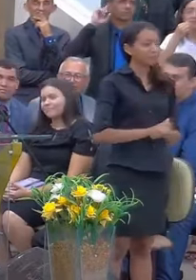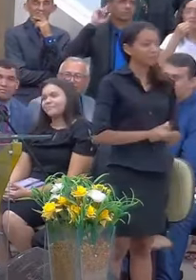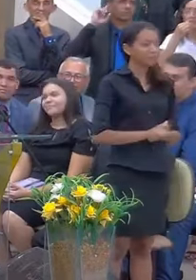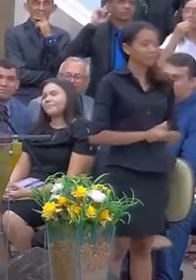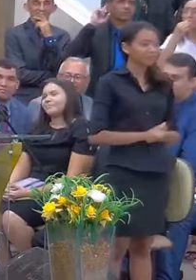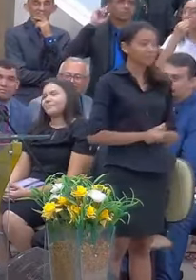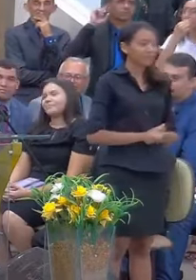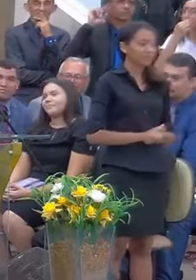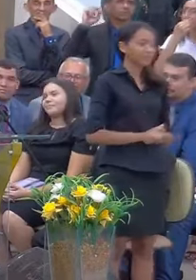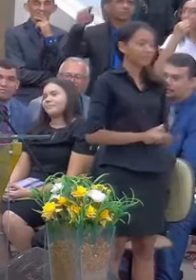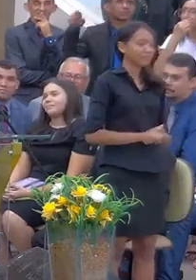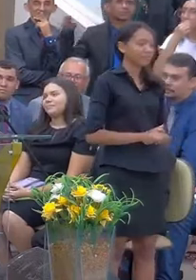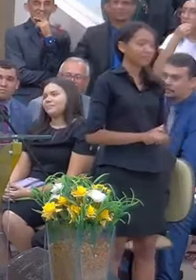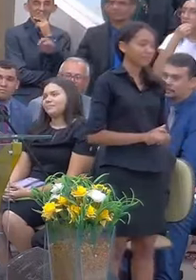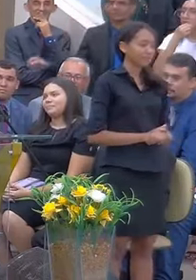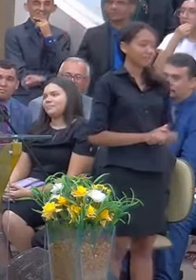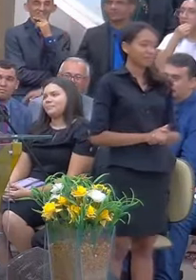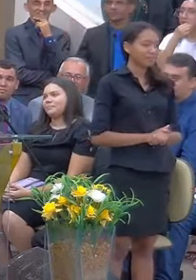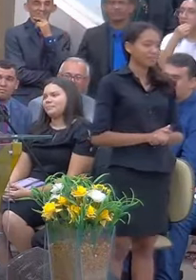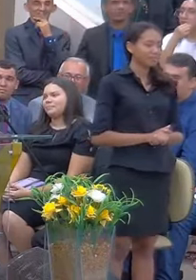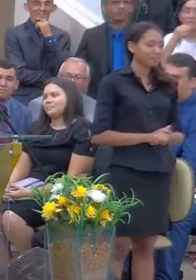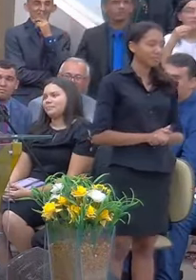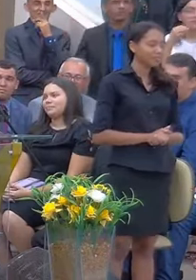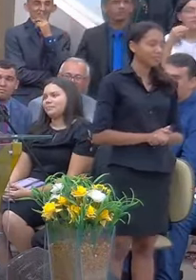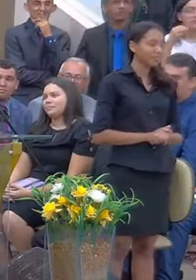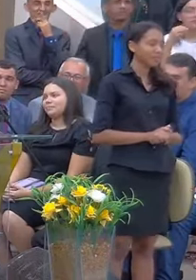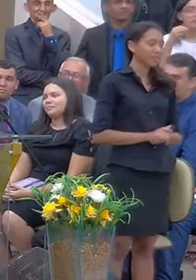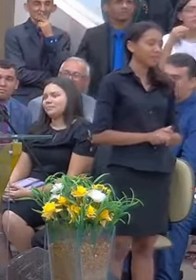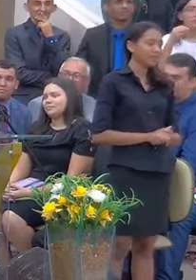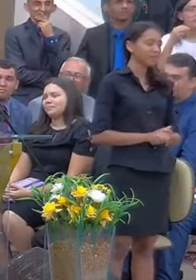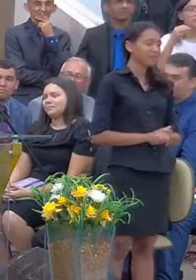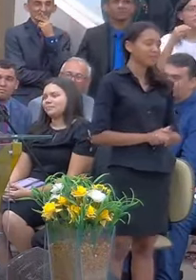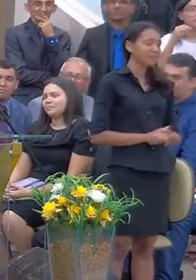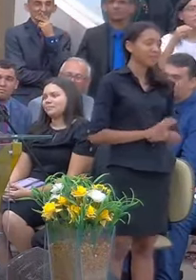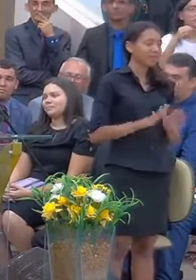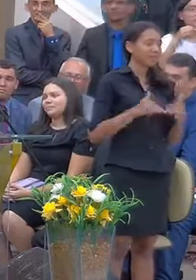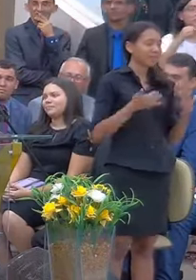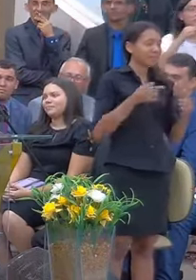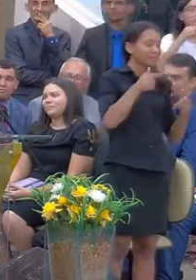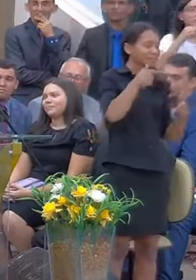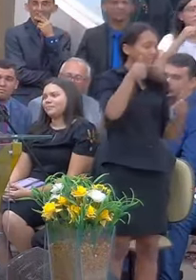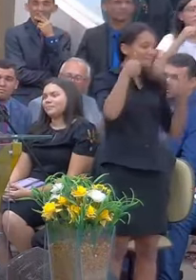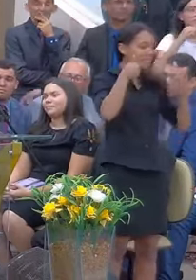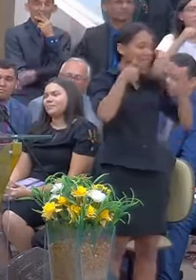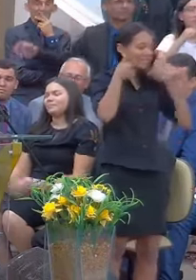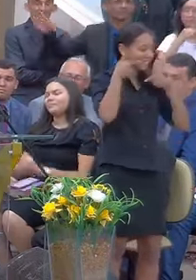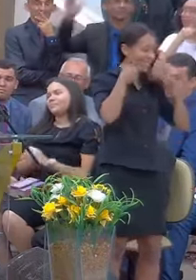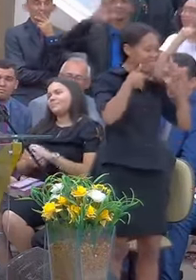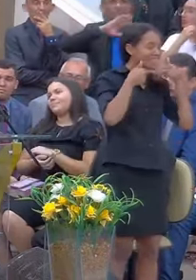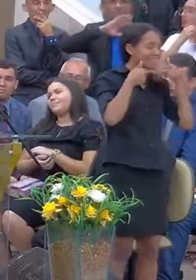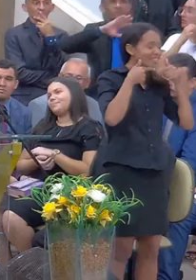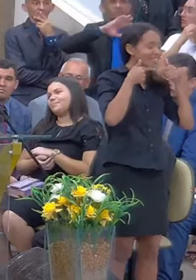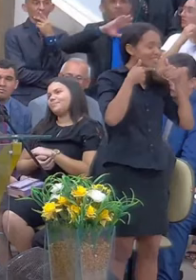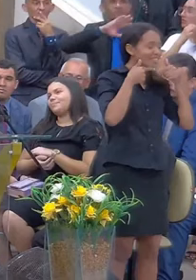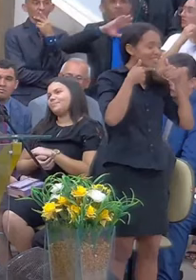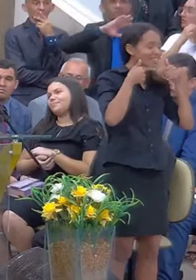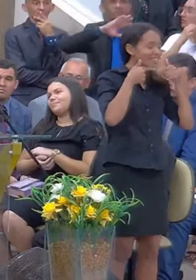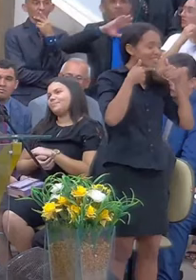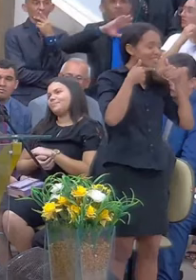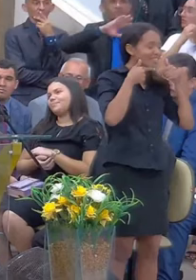Eles iam andando. Faltou o som aqui mesmo no retorno. Eles iam andando. Aí sorrindo. O que foi que o mundo